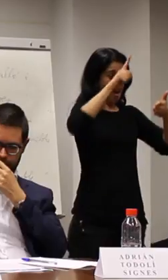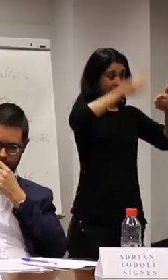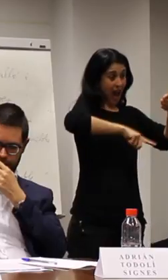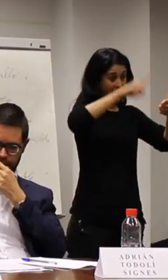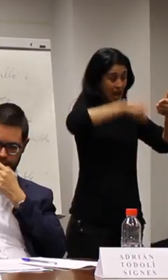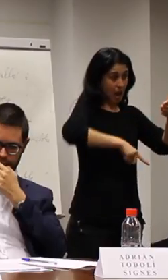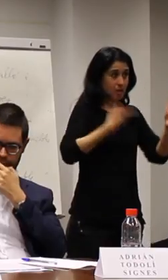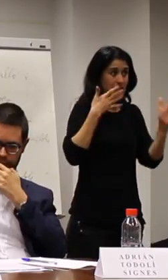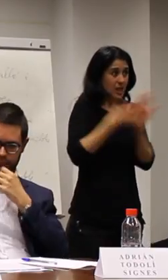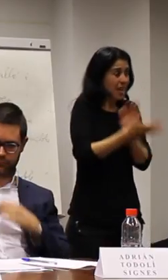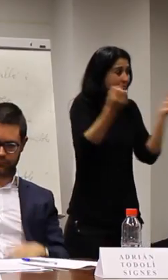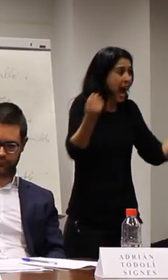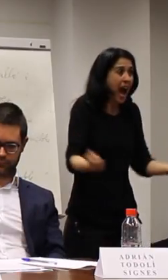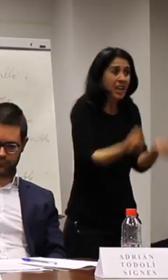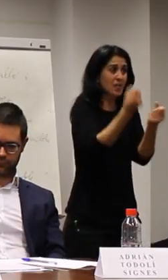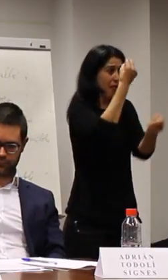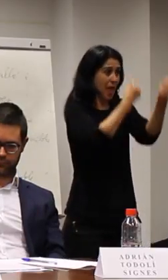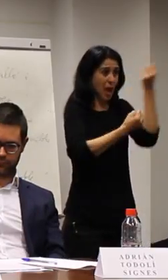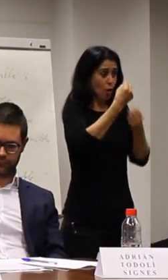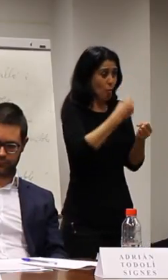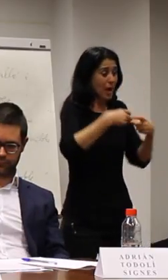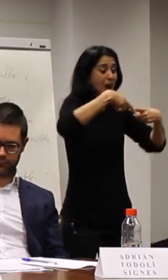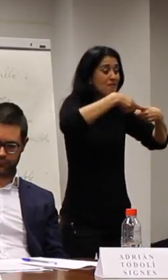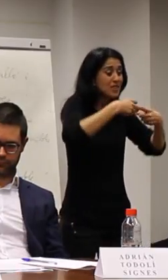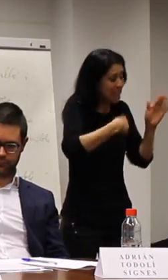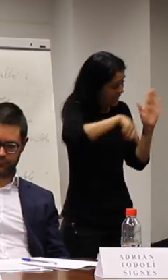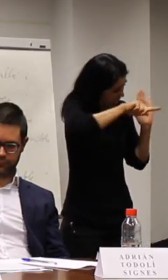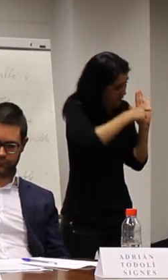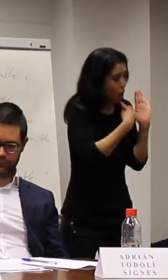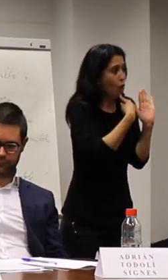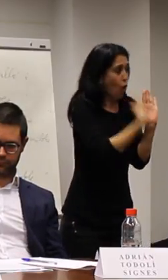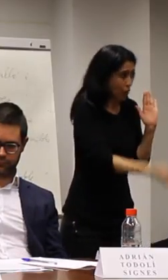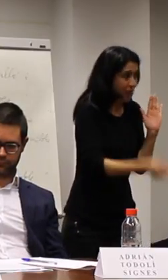actividad económica definida claramente a efectos fiscales